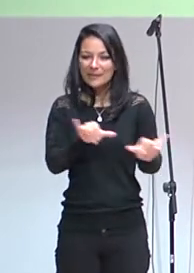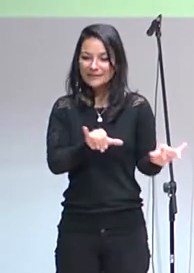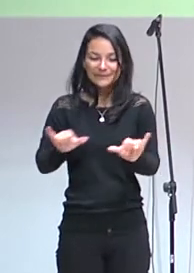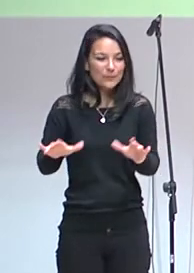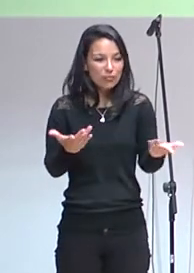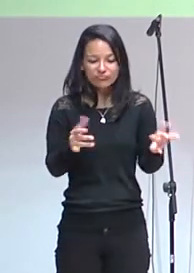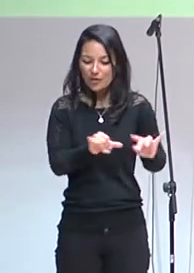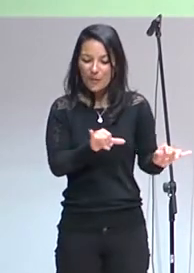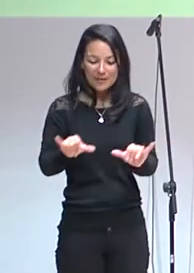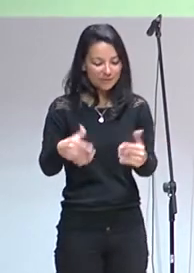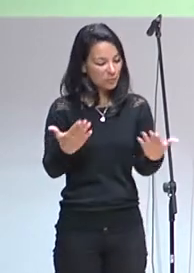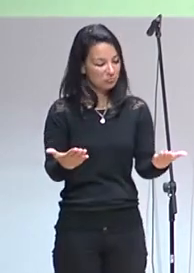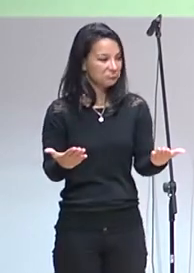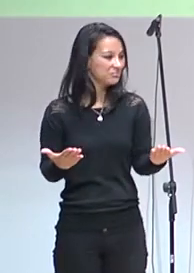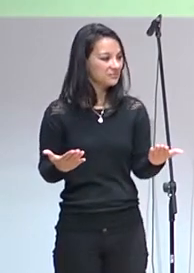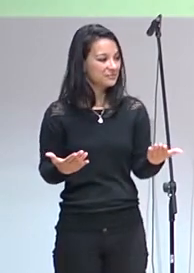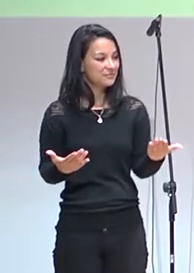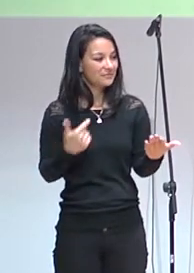sentido de lo humano